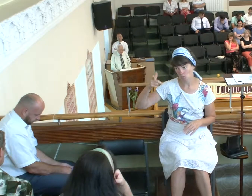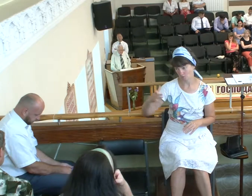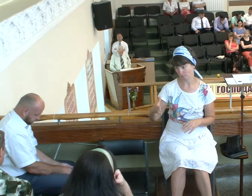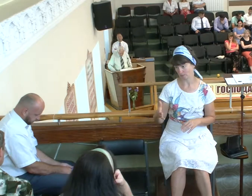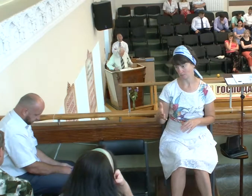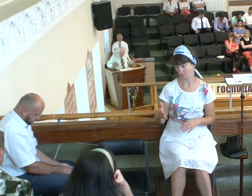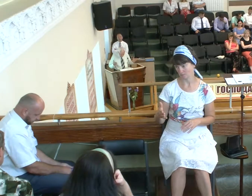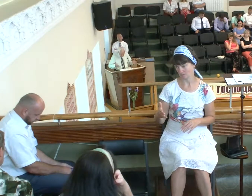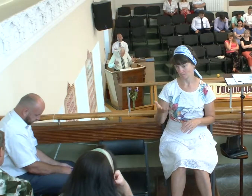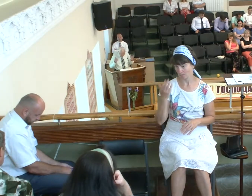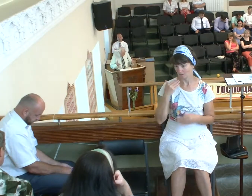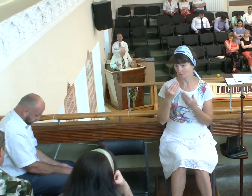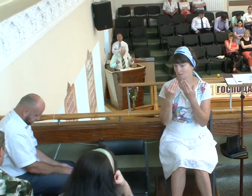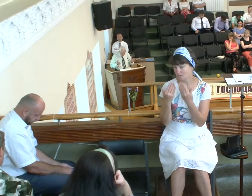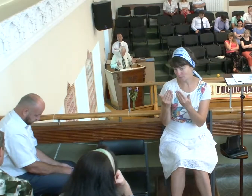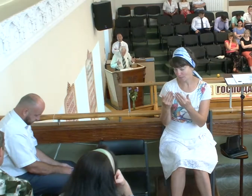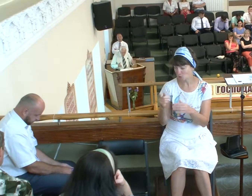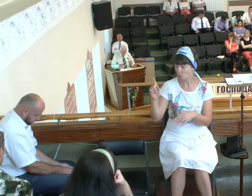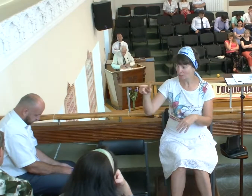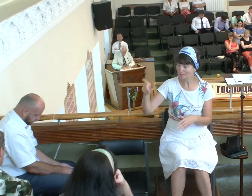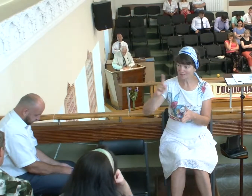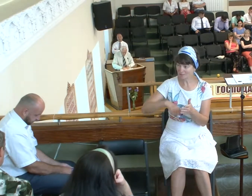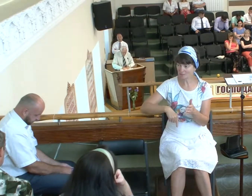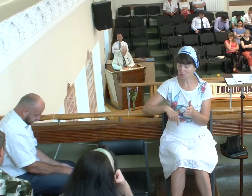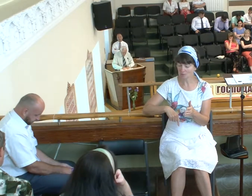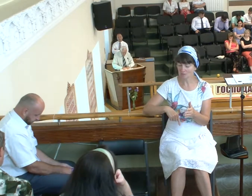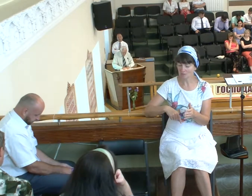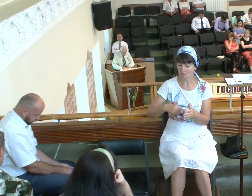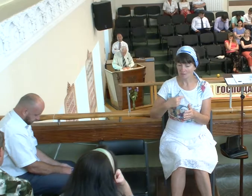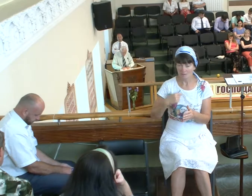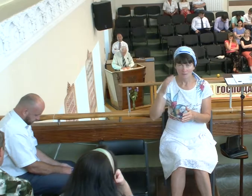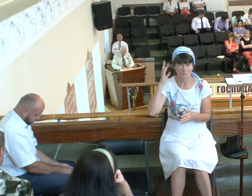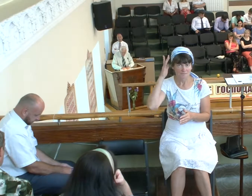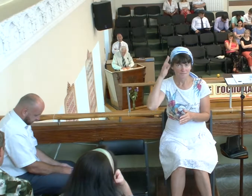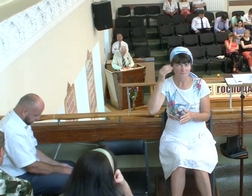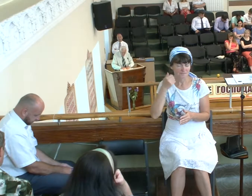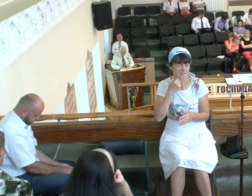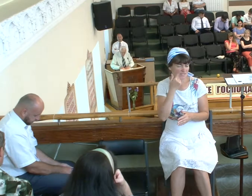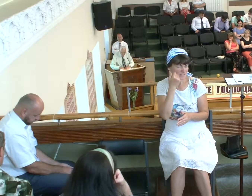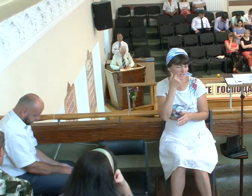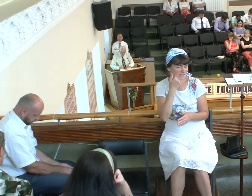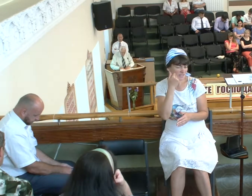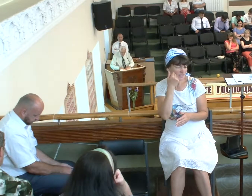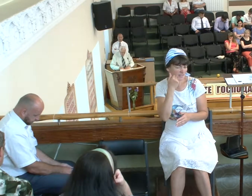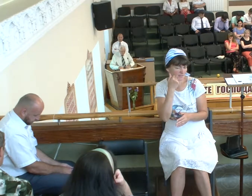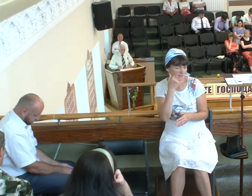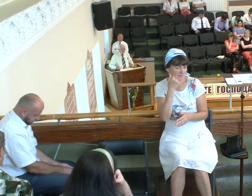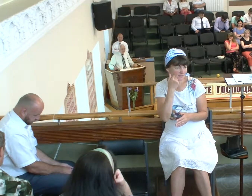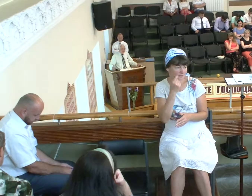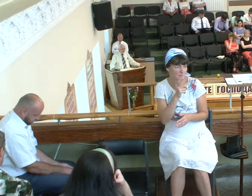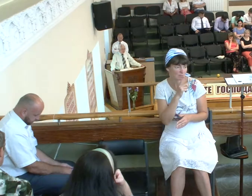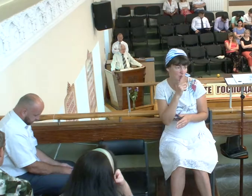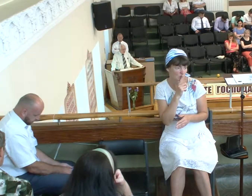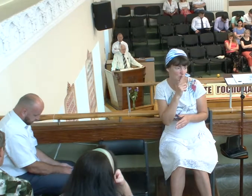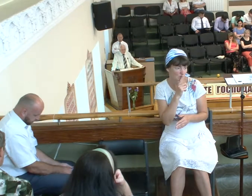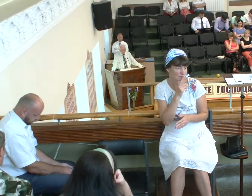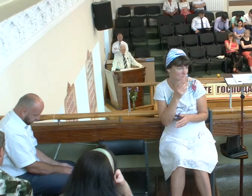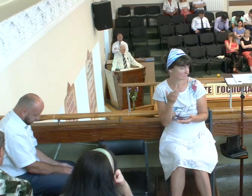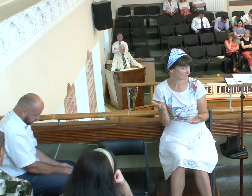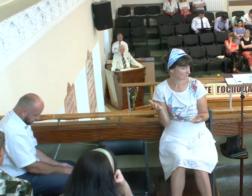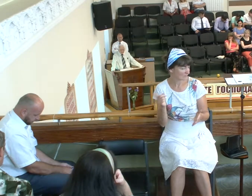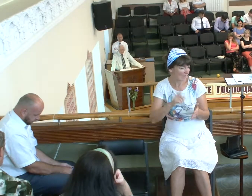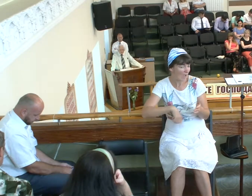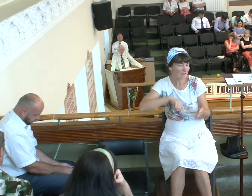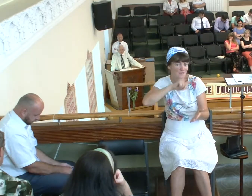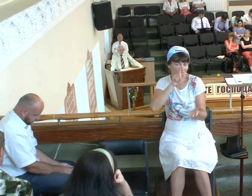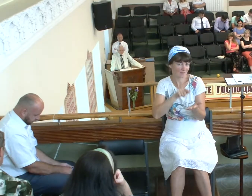ряд афиш, реклам в этом году, которые в лагерях, в разных местах христиане оформляли, мы